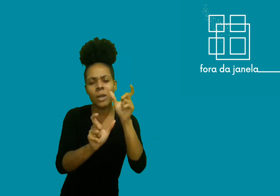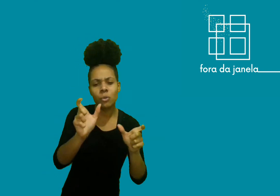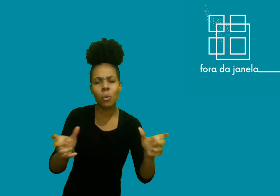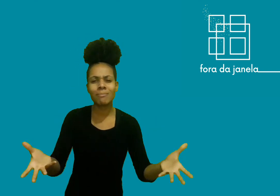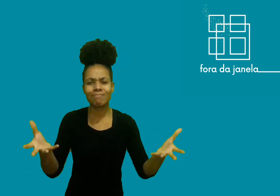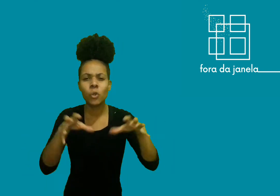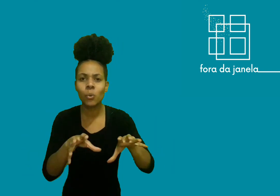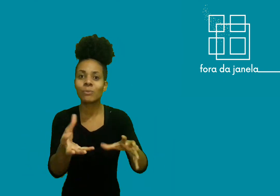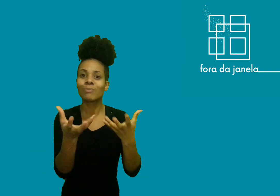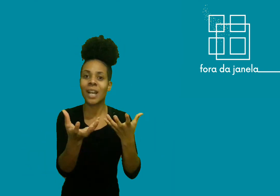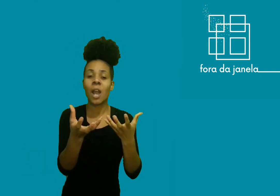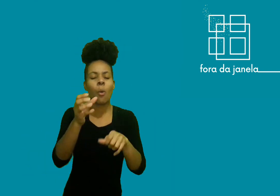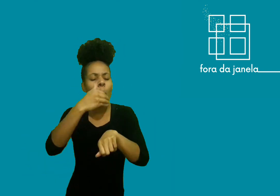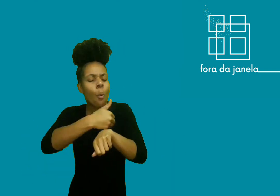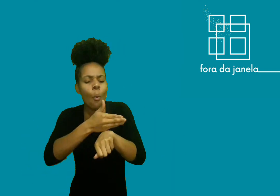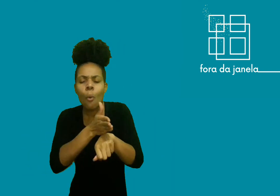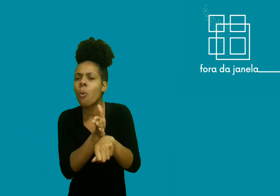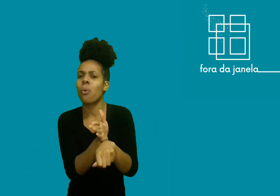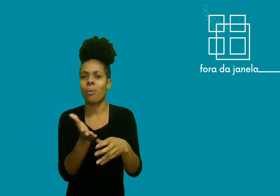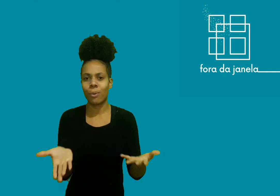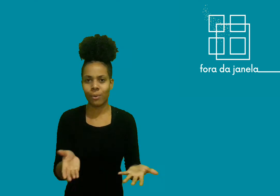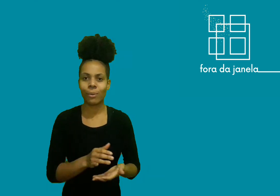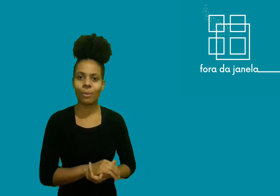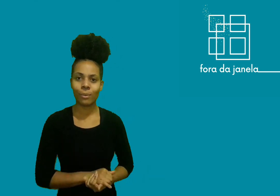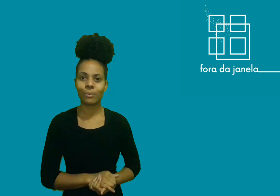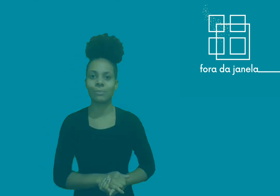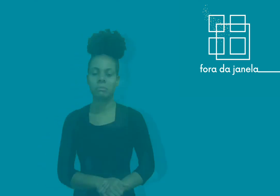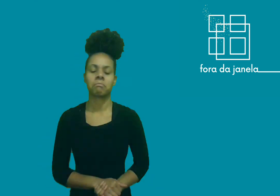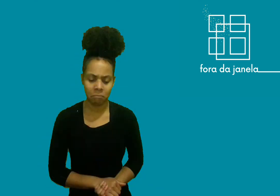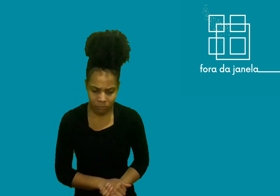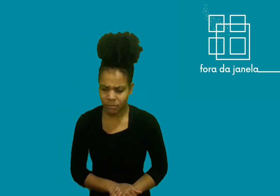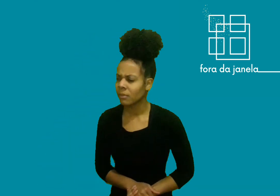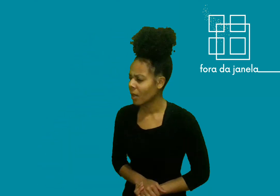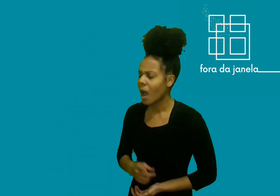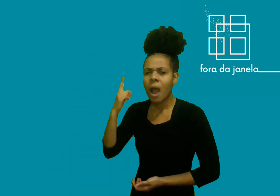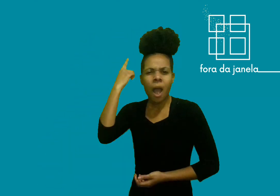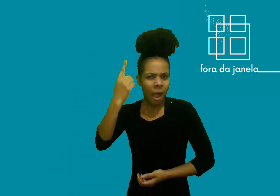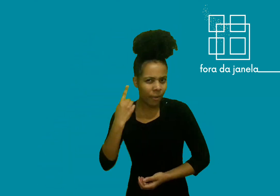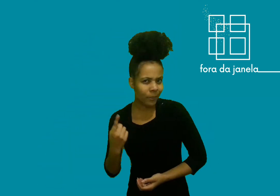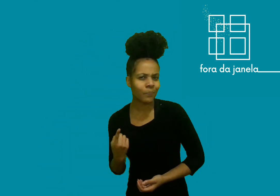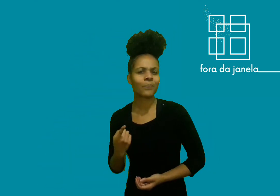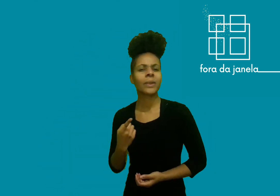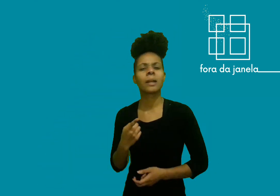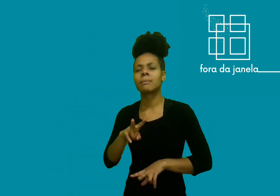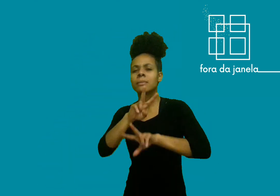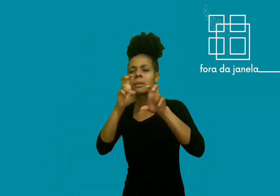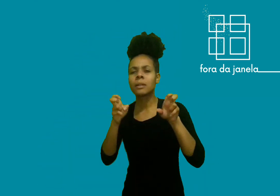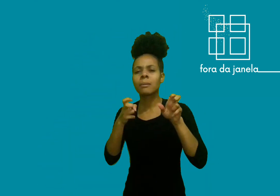e ela foi pesquisar as formas que ela poderia, né, incluir esse aluno. É muito diferente do